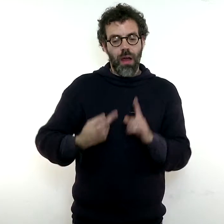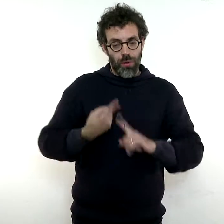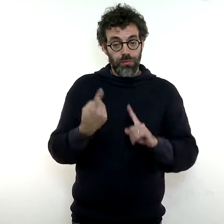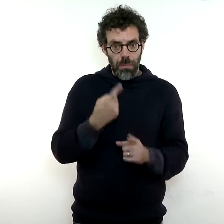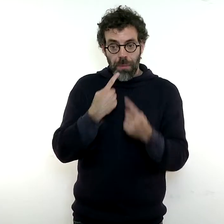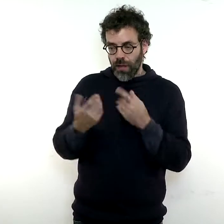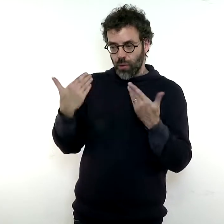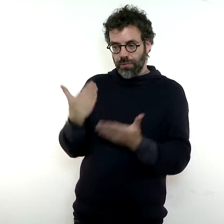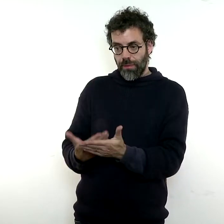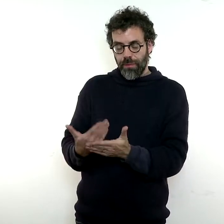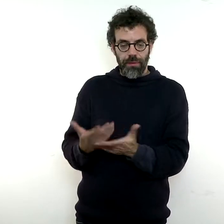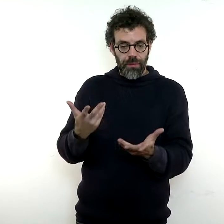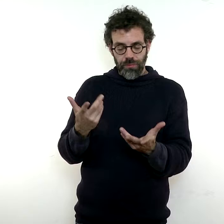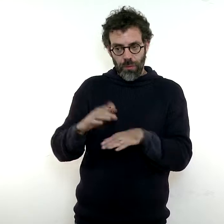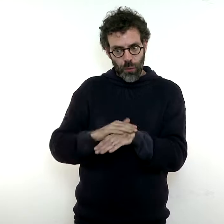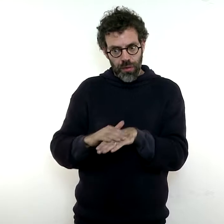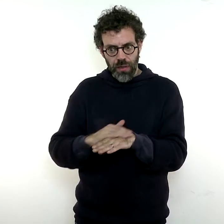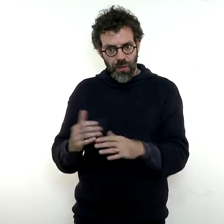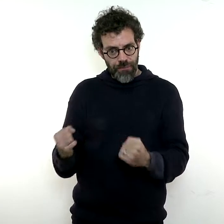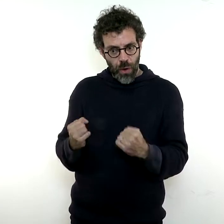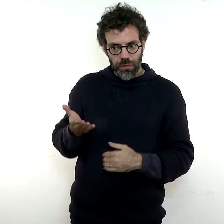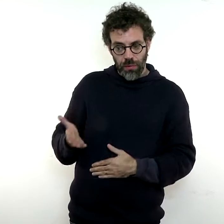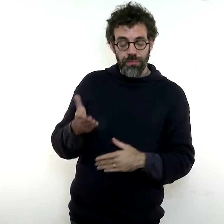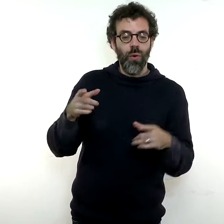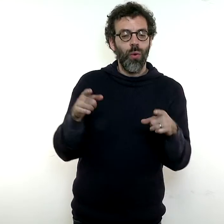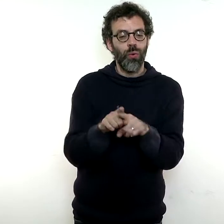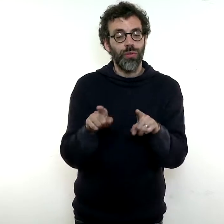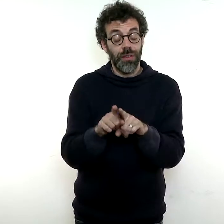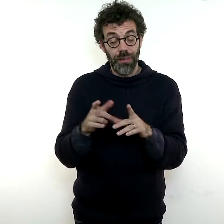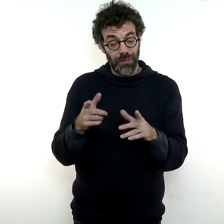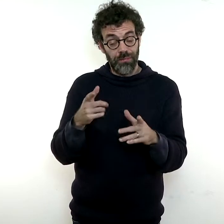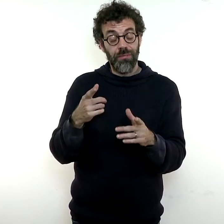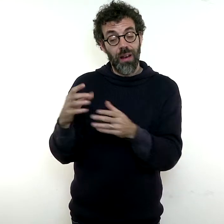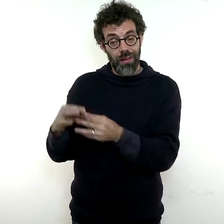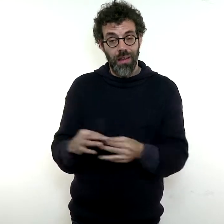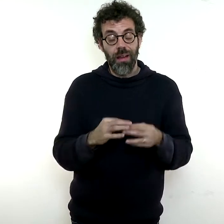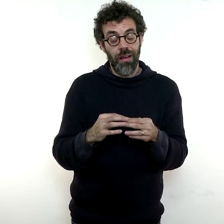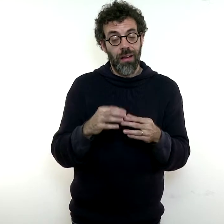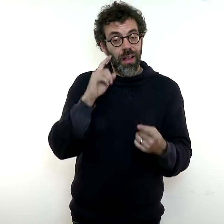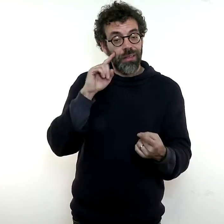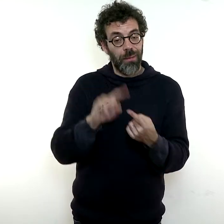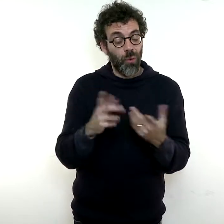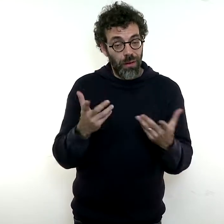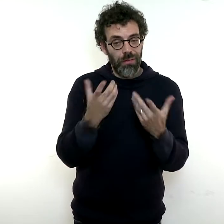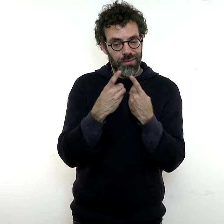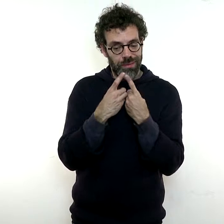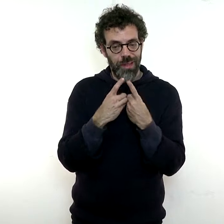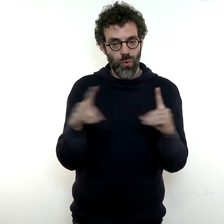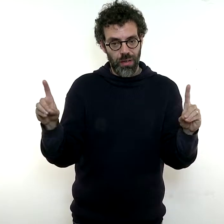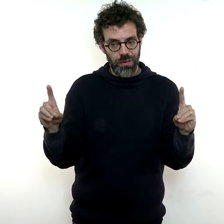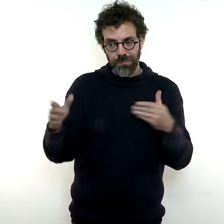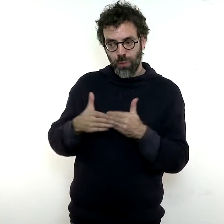voulais dire, parce que c'est pareil, je trouve qu'on n'en parle pas assez. Sur la démocratie de proximité, mais là, pour le coup, je n'ai